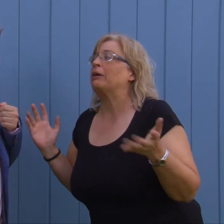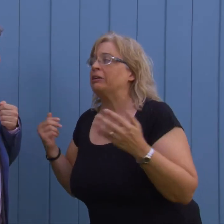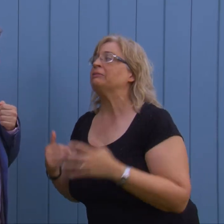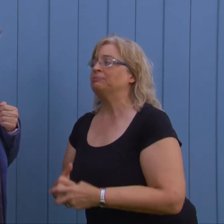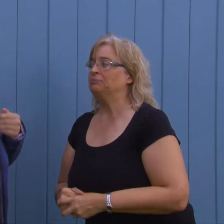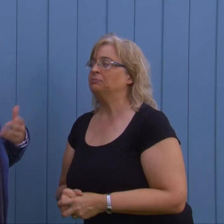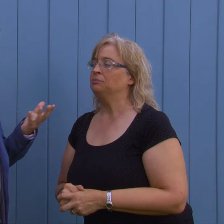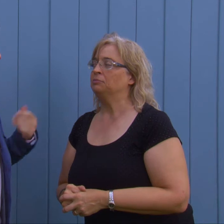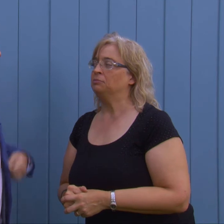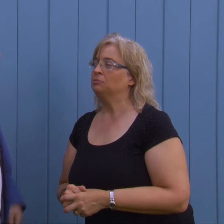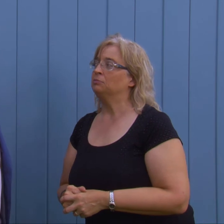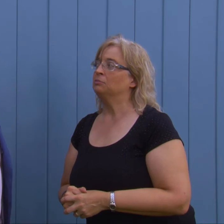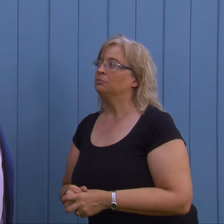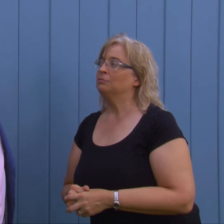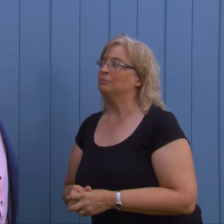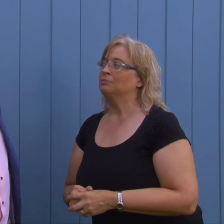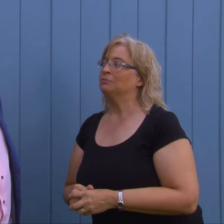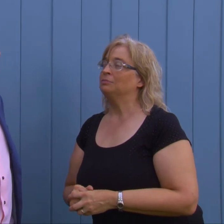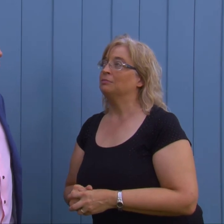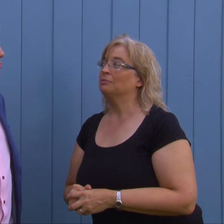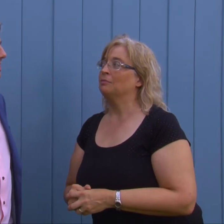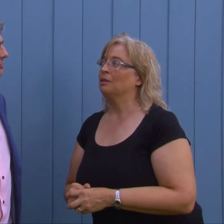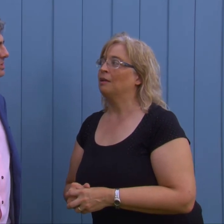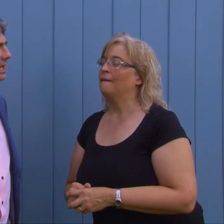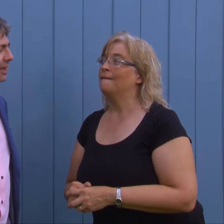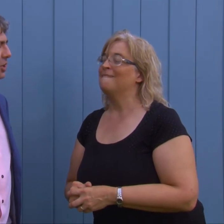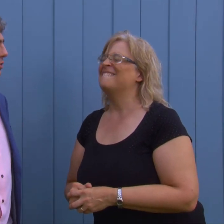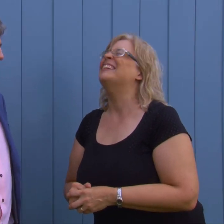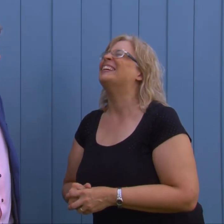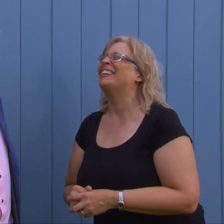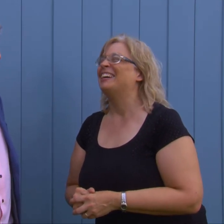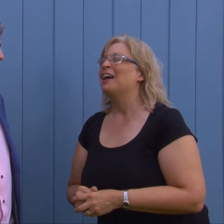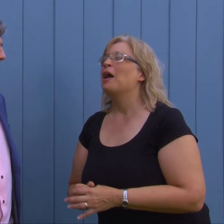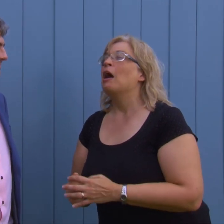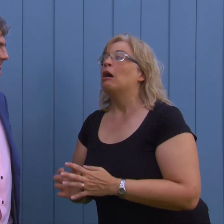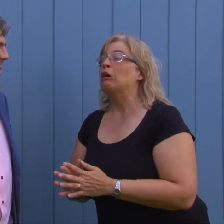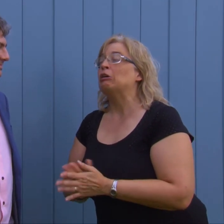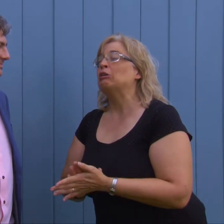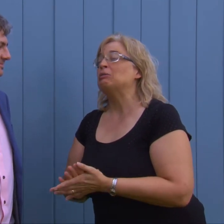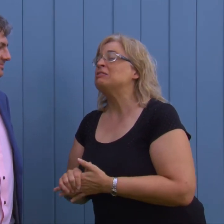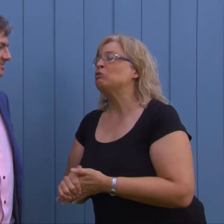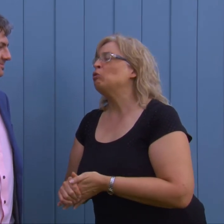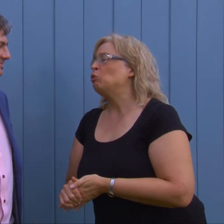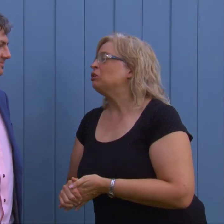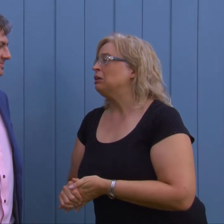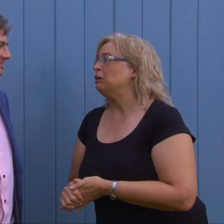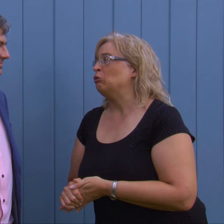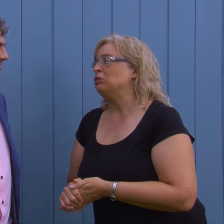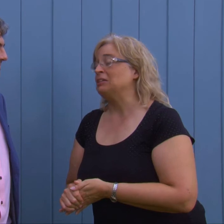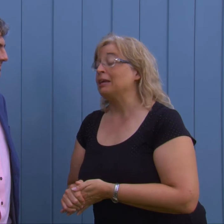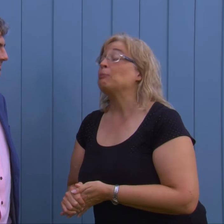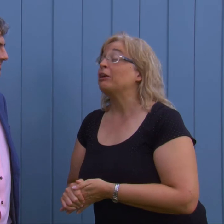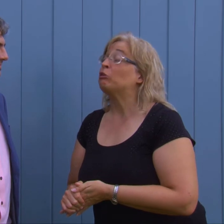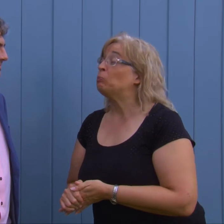parler. Et les ministères en français dans tout ça, un sujet qui vous tient à cœur? Disons qu'on est, très préoccupés.